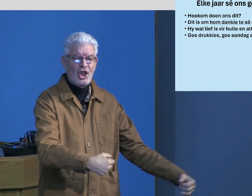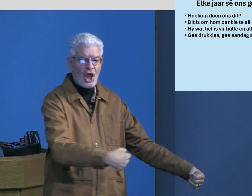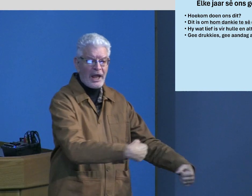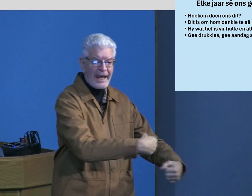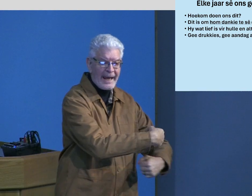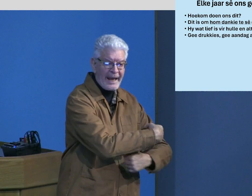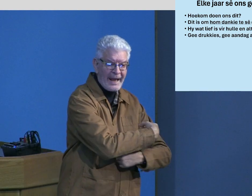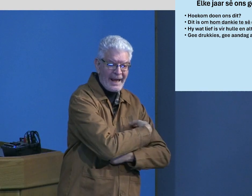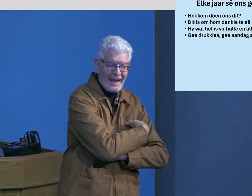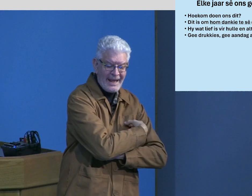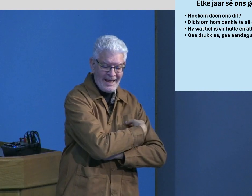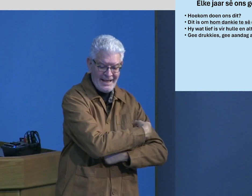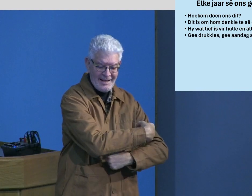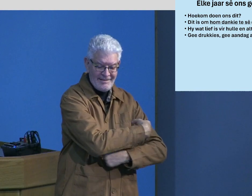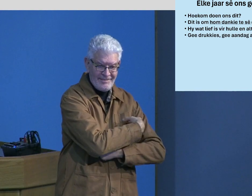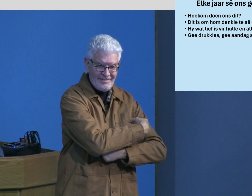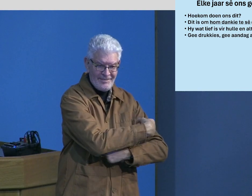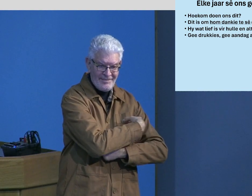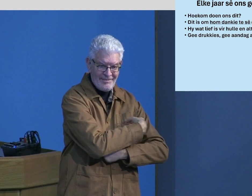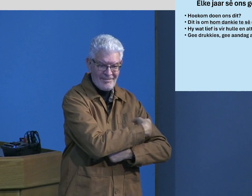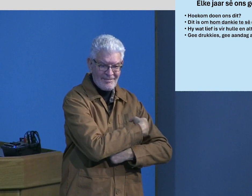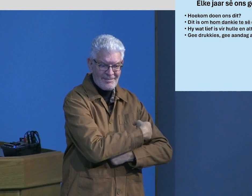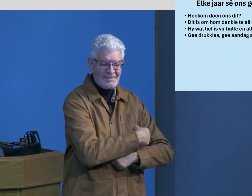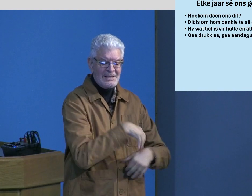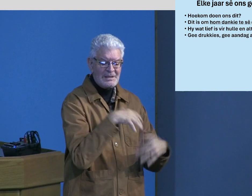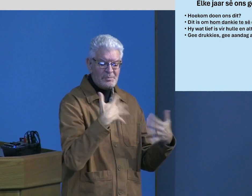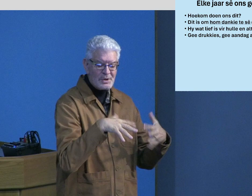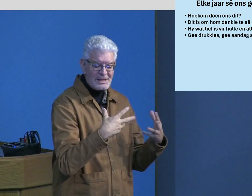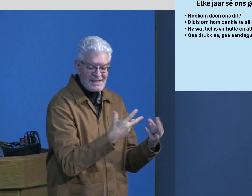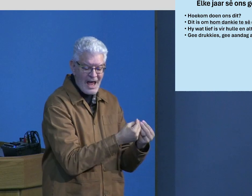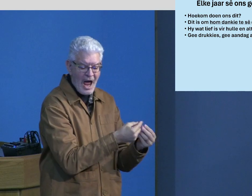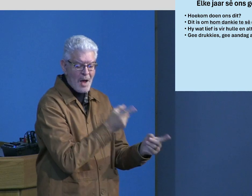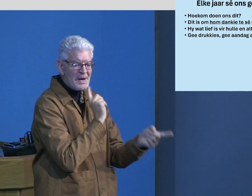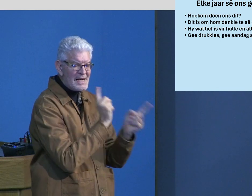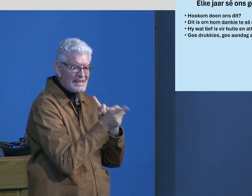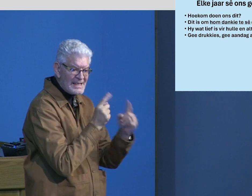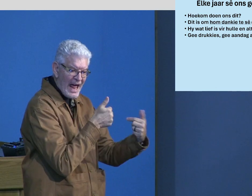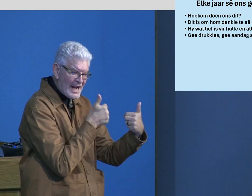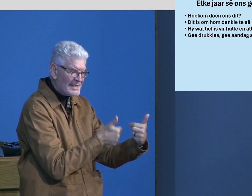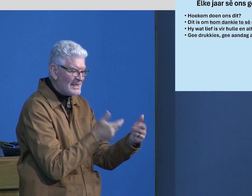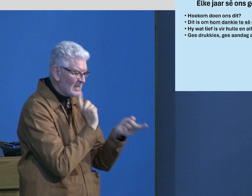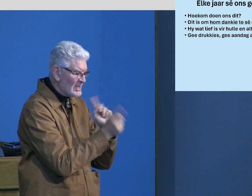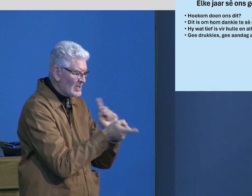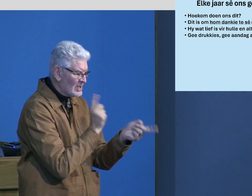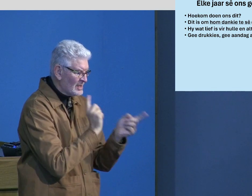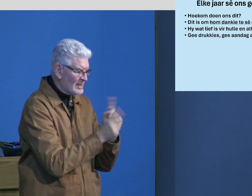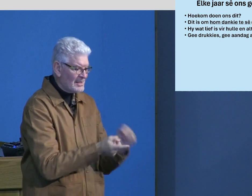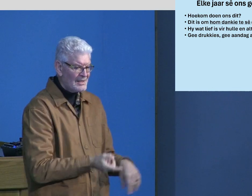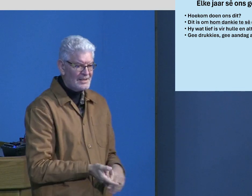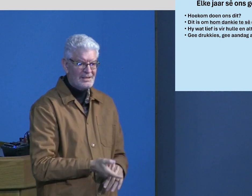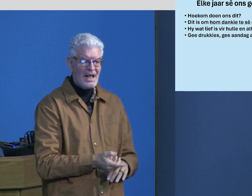Baie belangrik is om fisiese kontak te gee met 'n drukkie, speel bietjie saam, gesels saam.